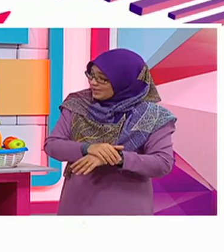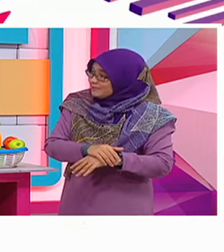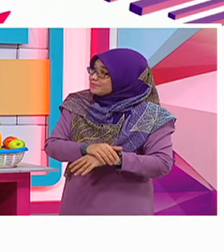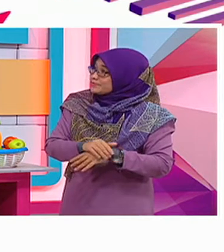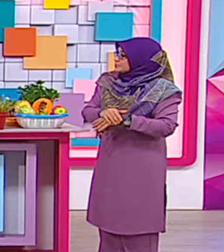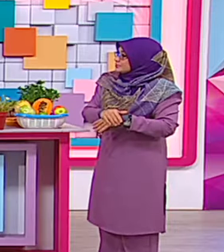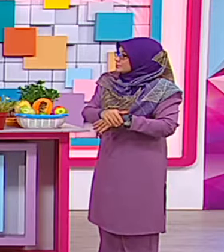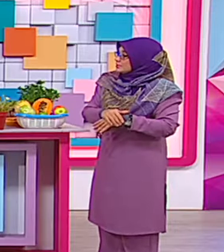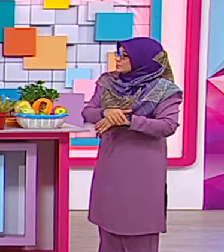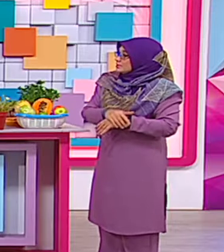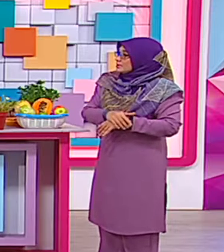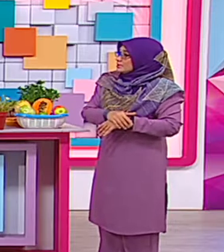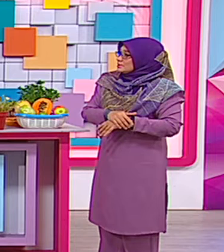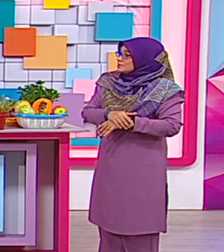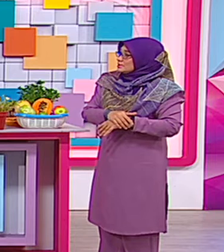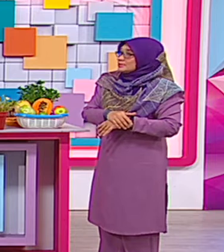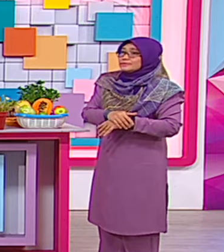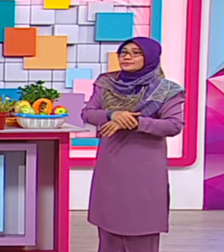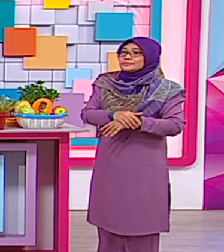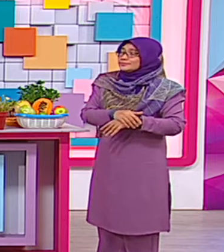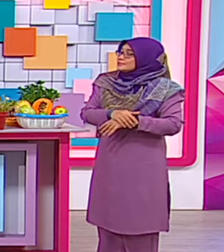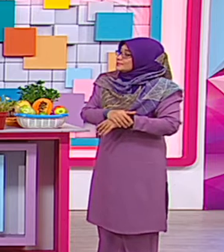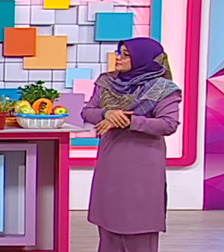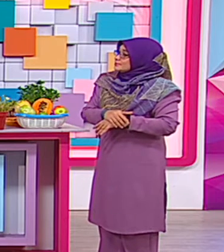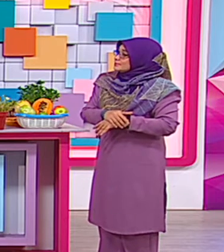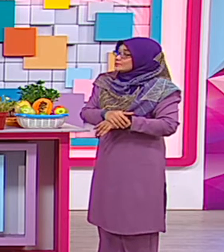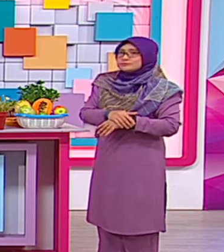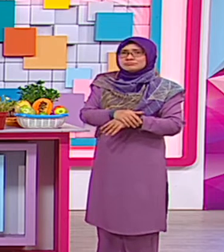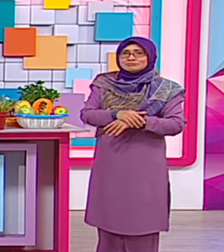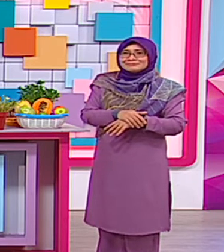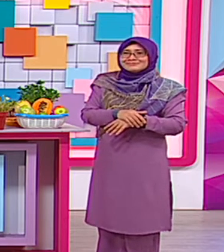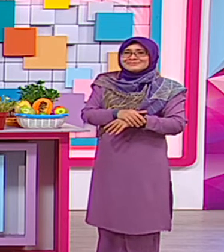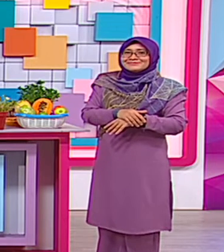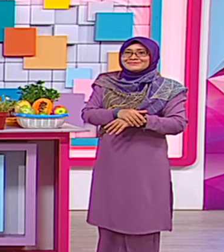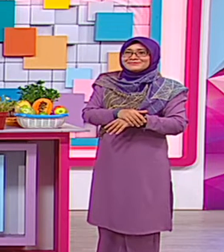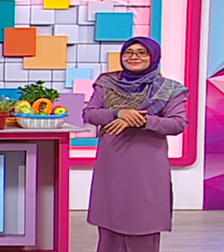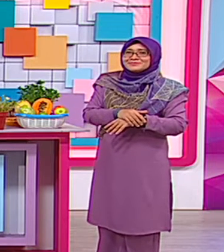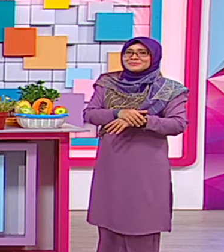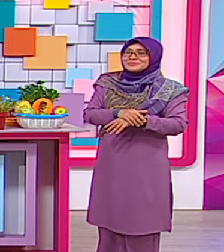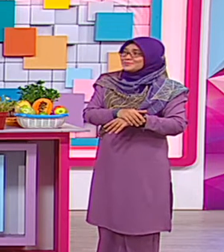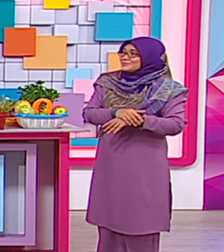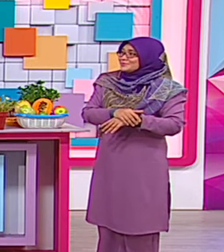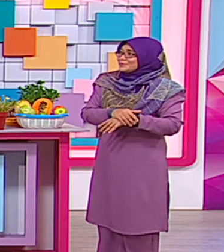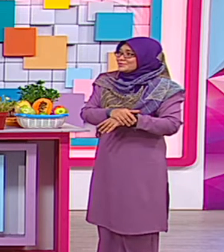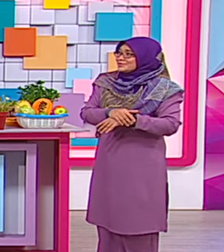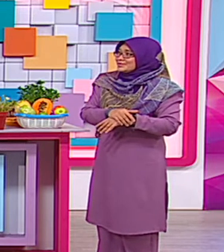cerium kalau macam pokok kece Gubug STNK diketahui menjadi pokok etis melakukan Crowe